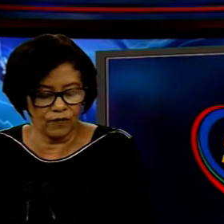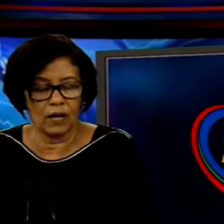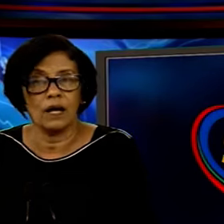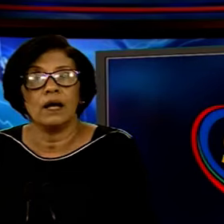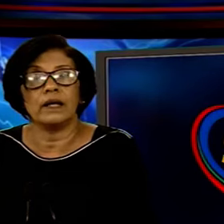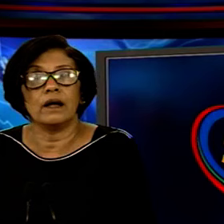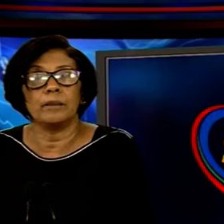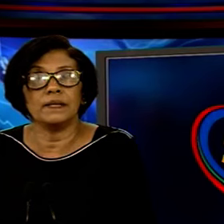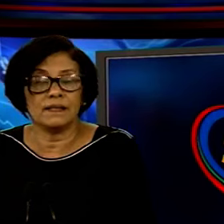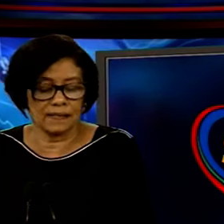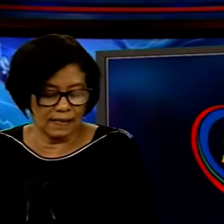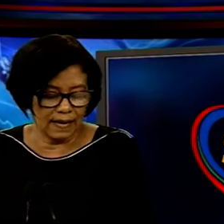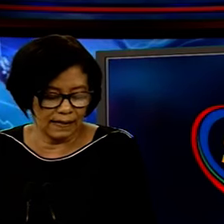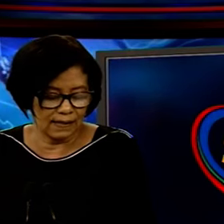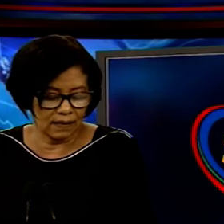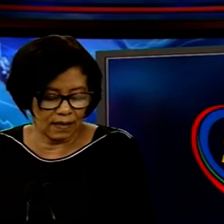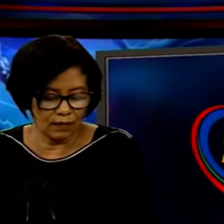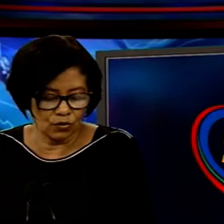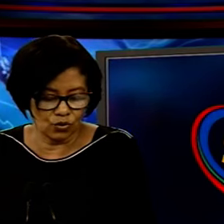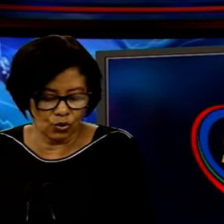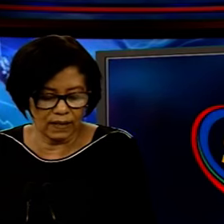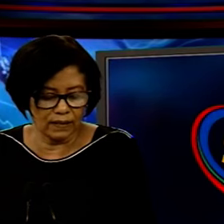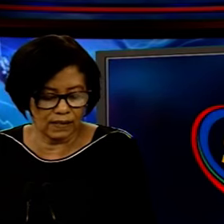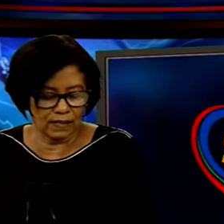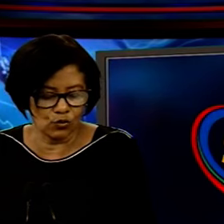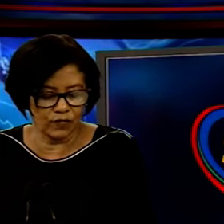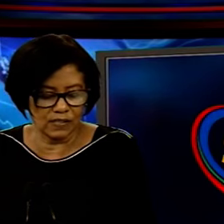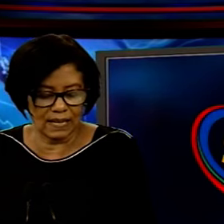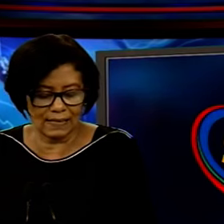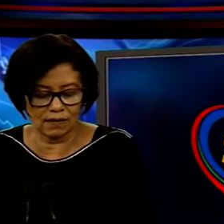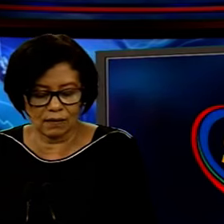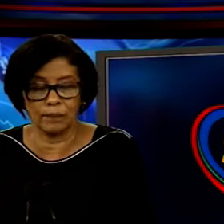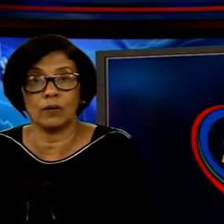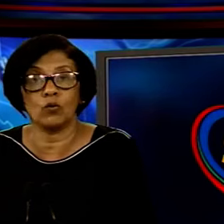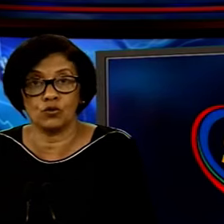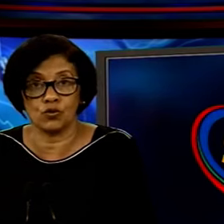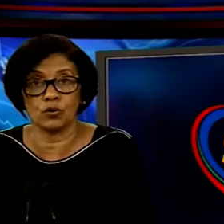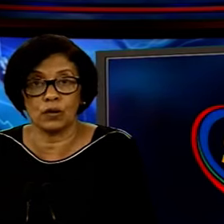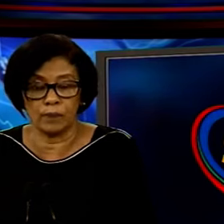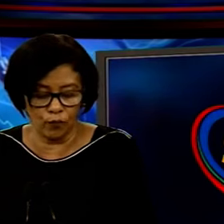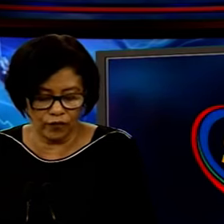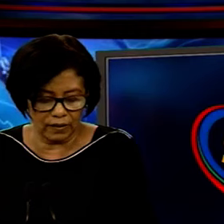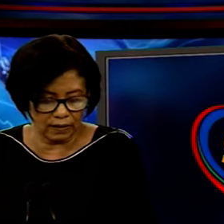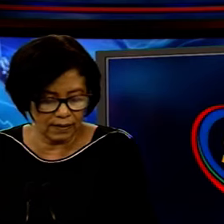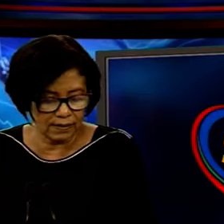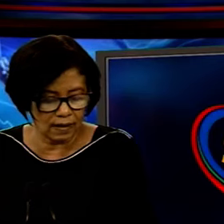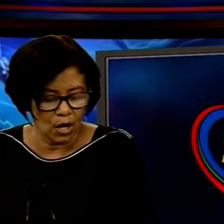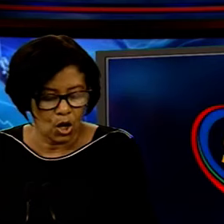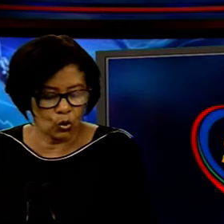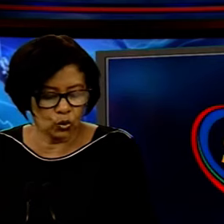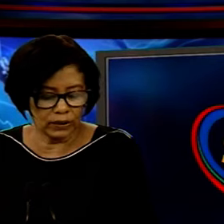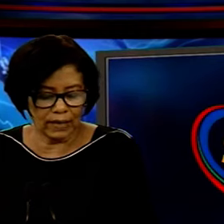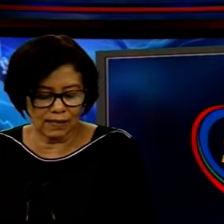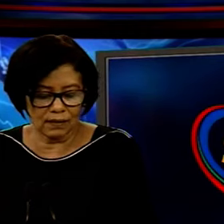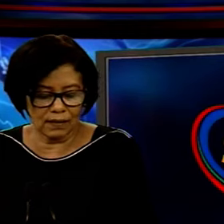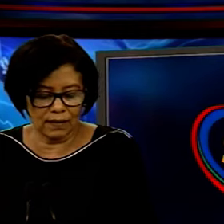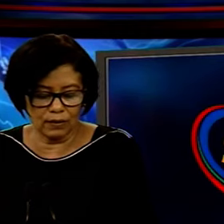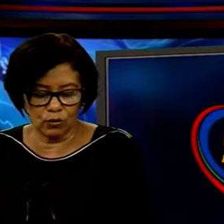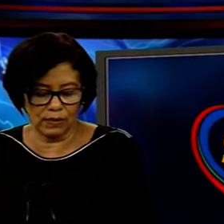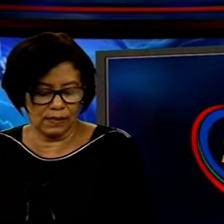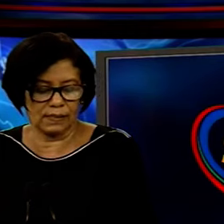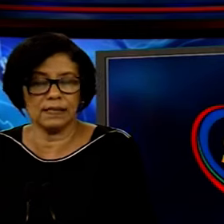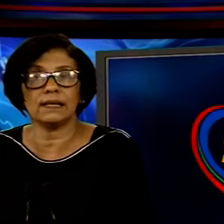COVID-19. Il y en a plus qui un centaine d'autres et indique qu'ils officiers la santé pour faire test. L'autorité de la santé